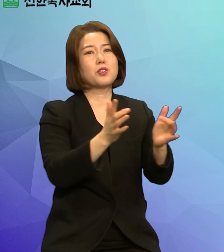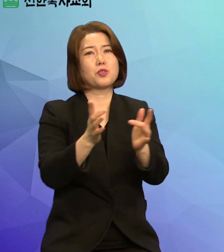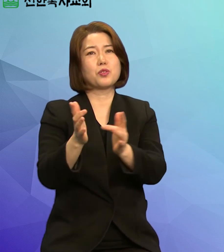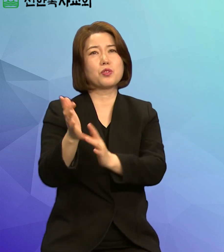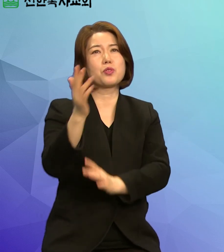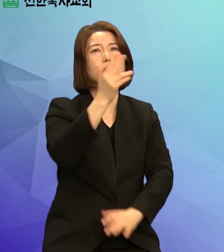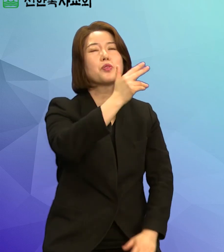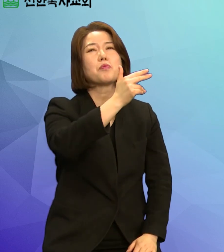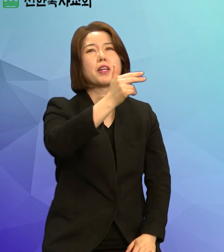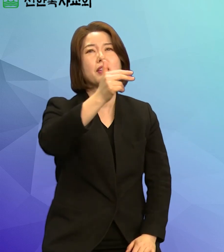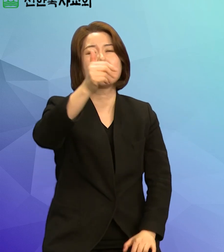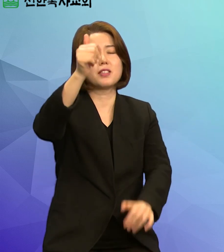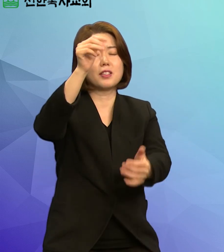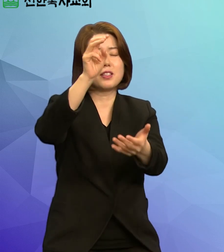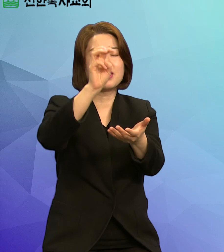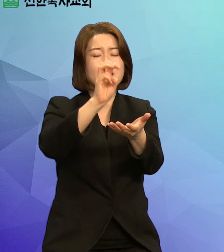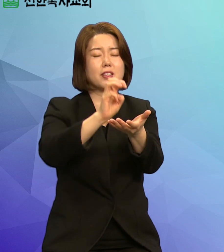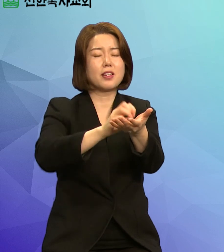예수 주